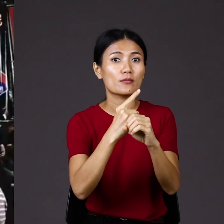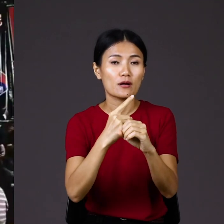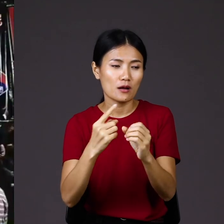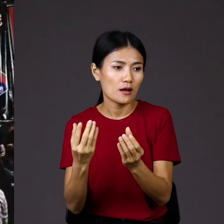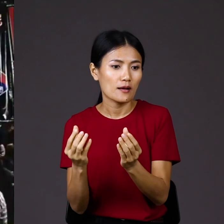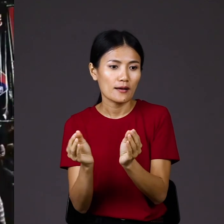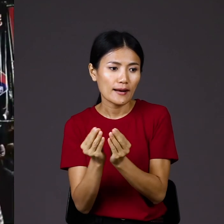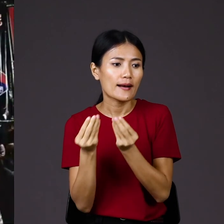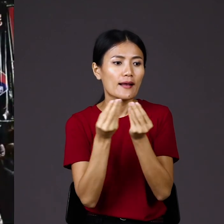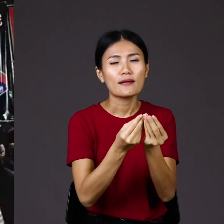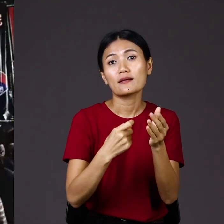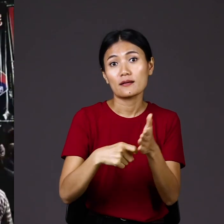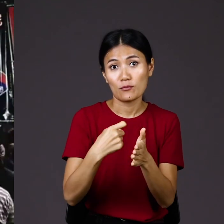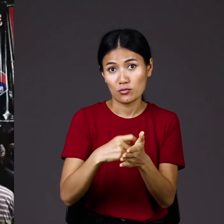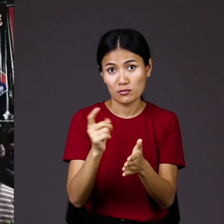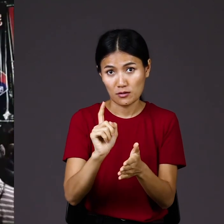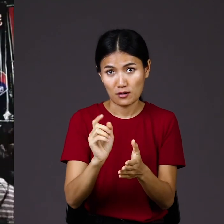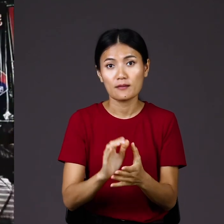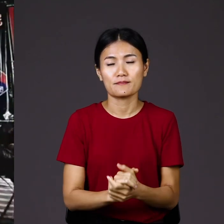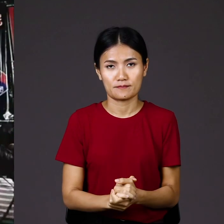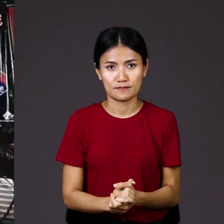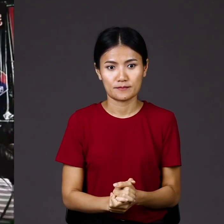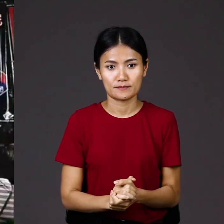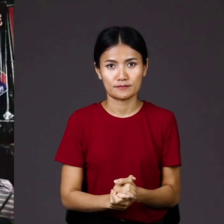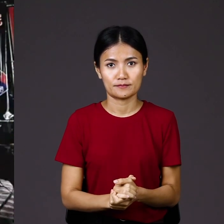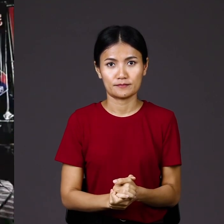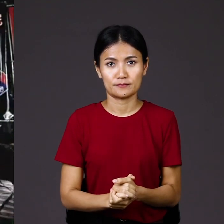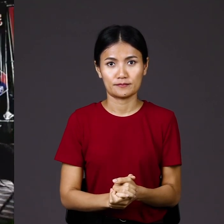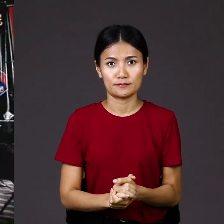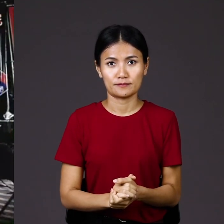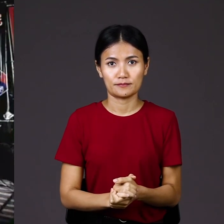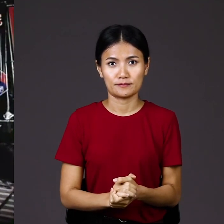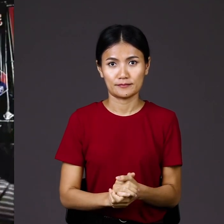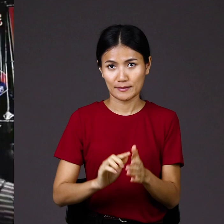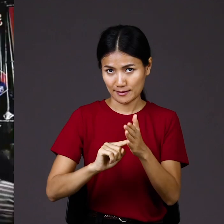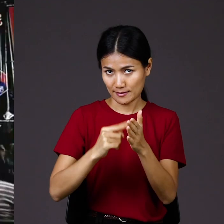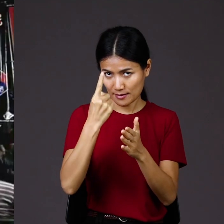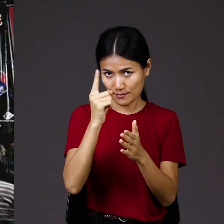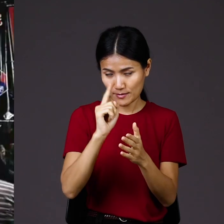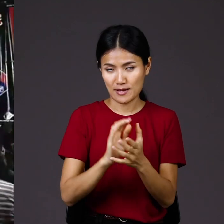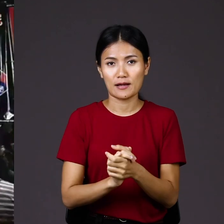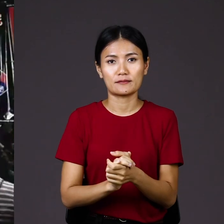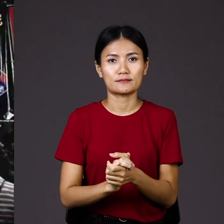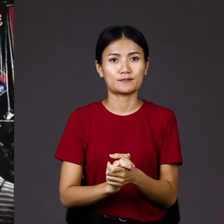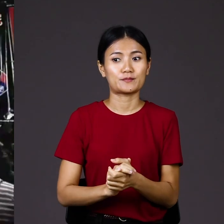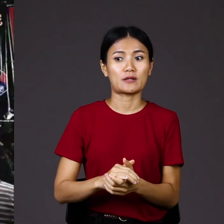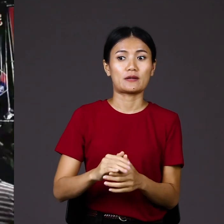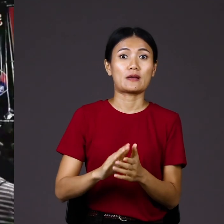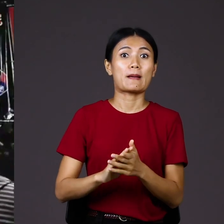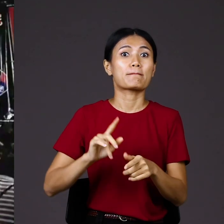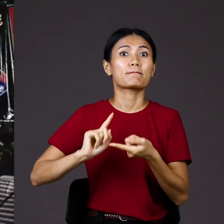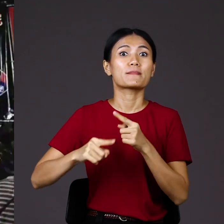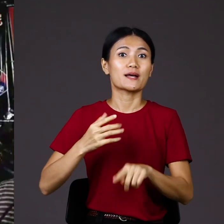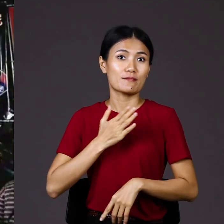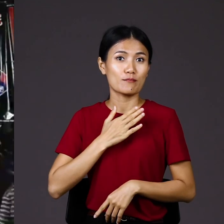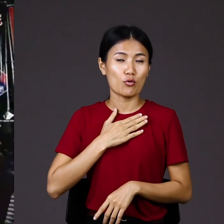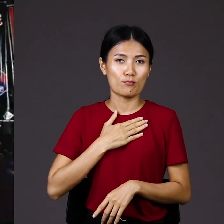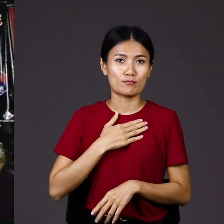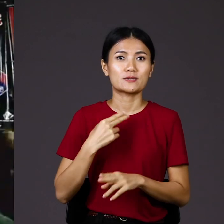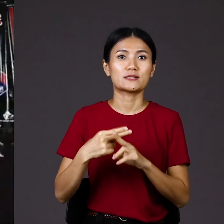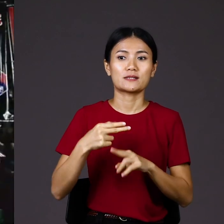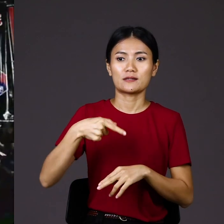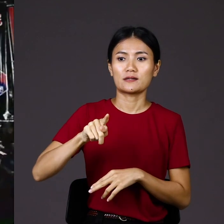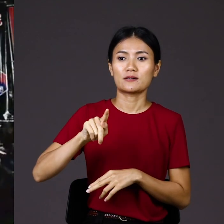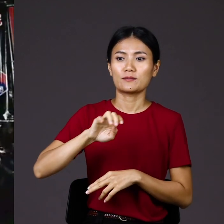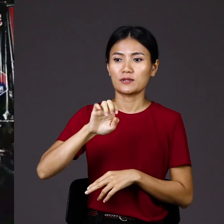หน้านนทบุรีอย่างแรกที่สุดพ่อแม่พี่น้องครับปิยบุตรแสงกนกกุ